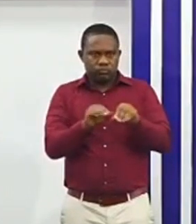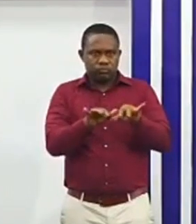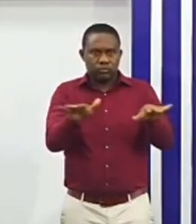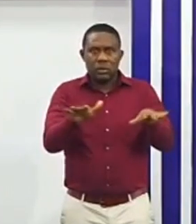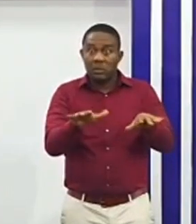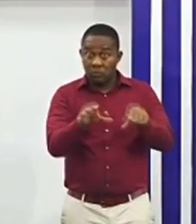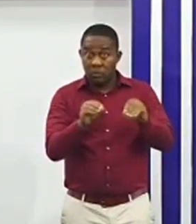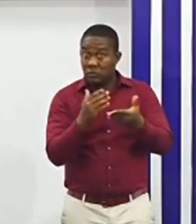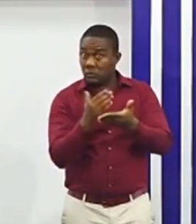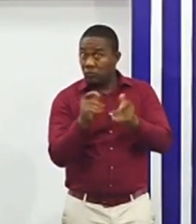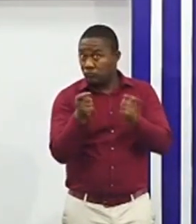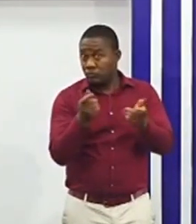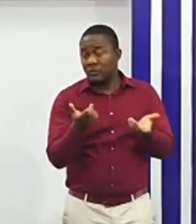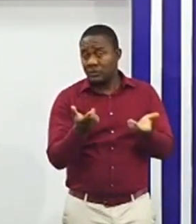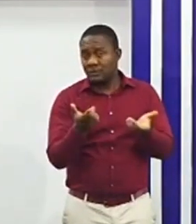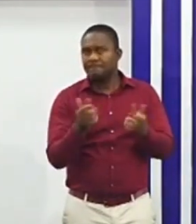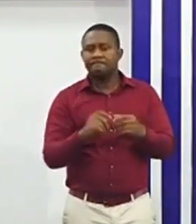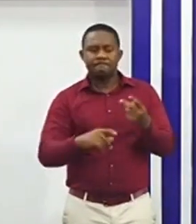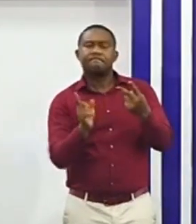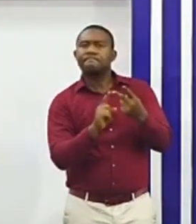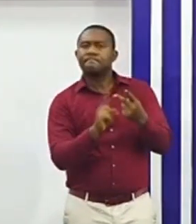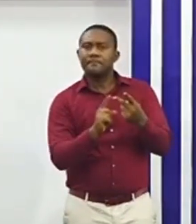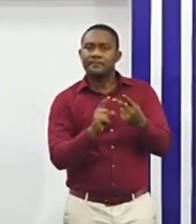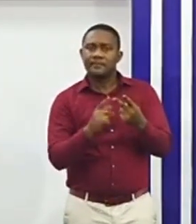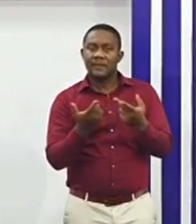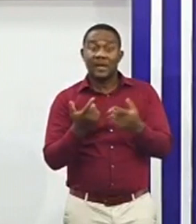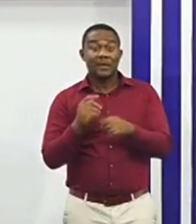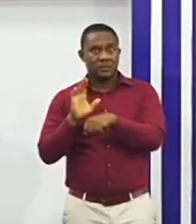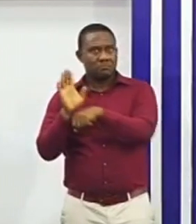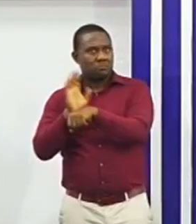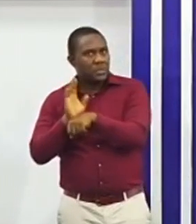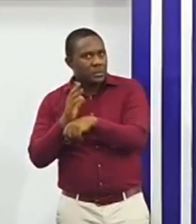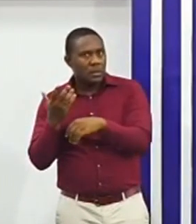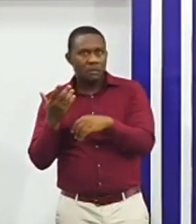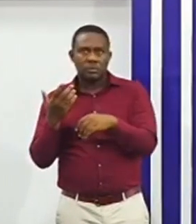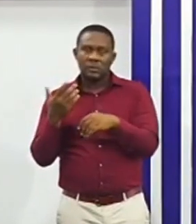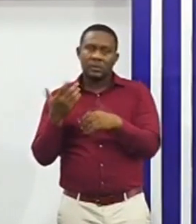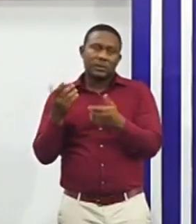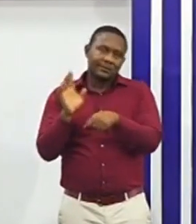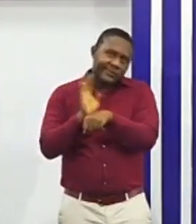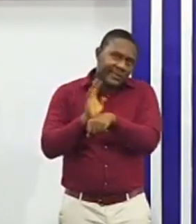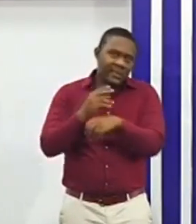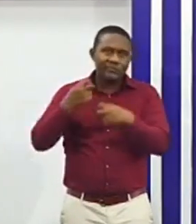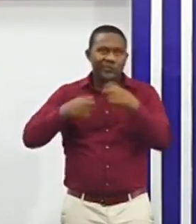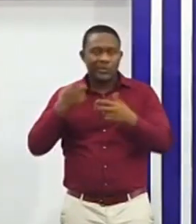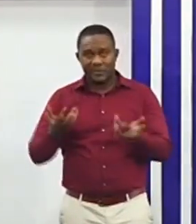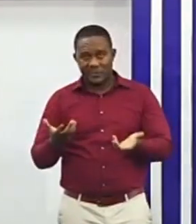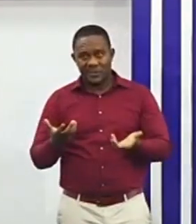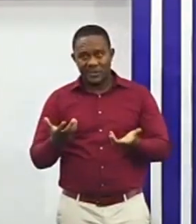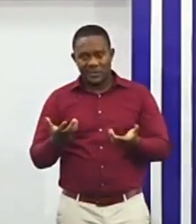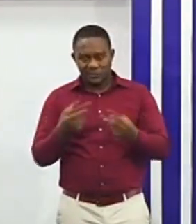pili zina e chere a beru ata bena tere notle a jaljal a yele a ton son a